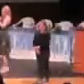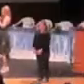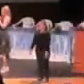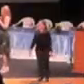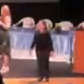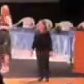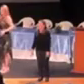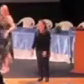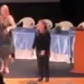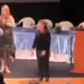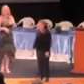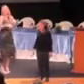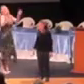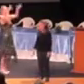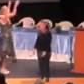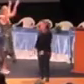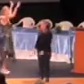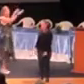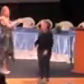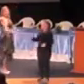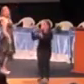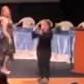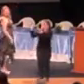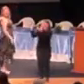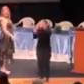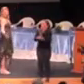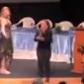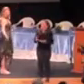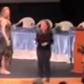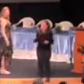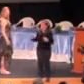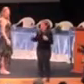Agora, tudo que vai, volta. Aê!